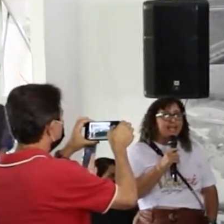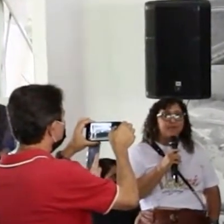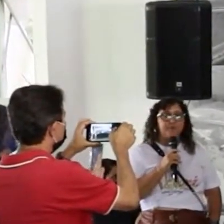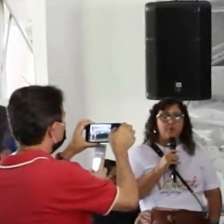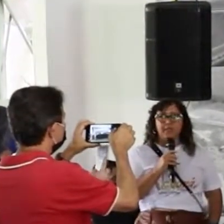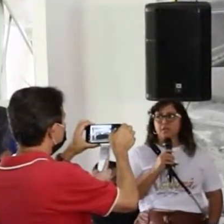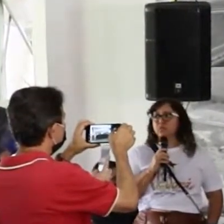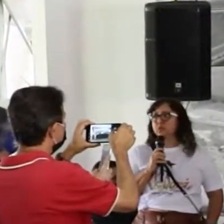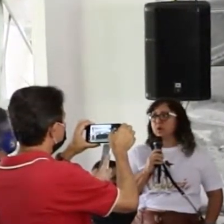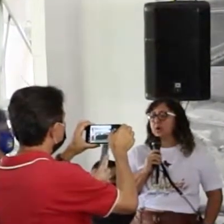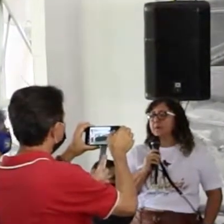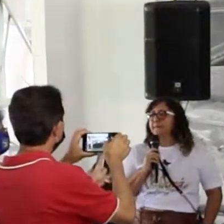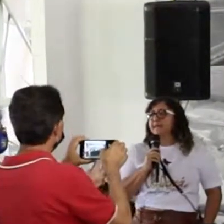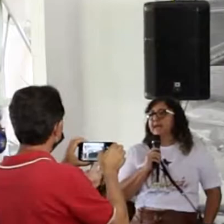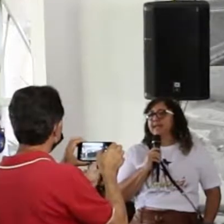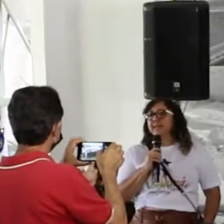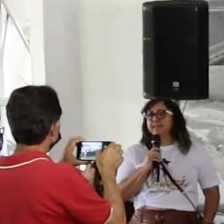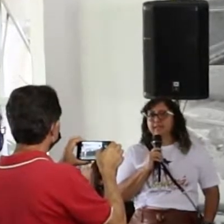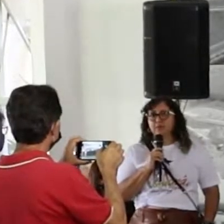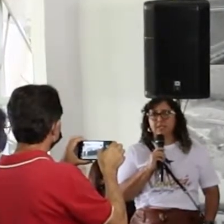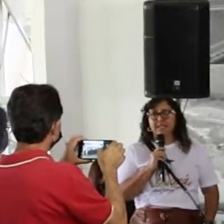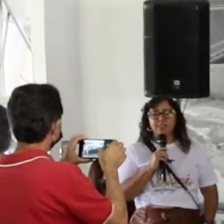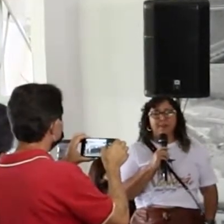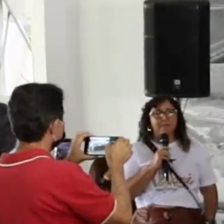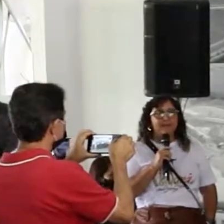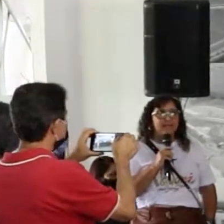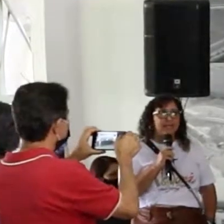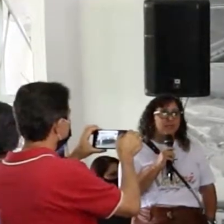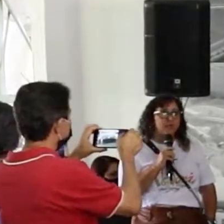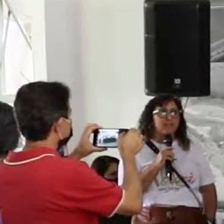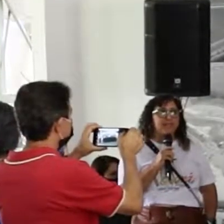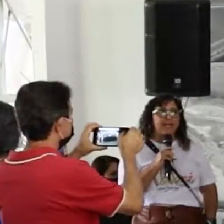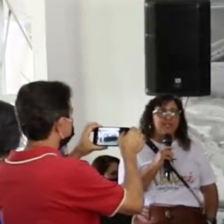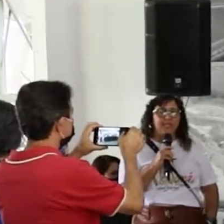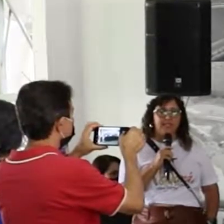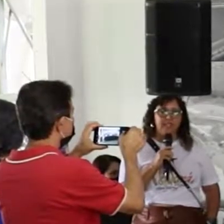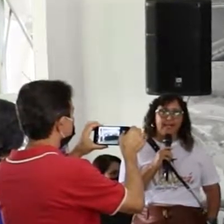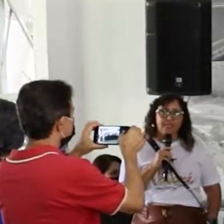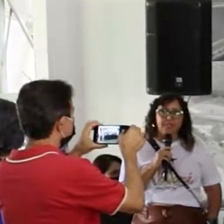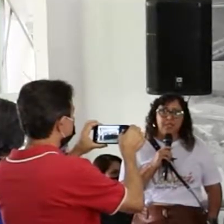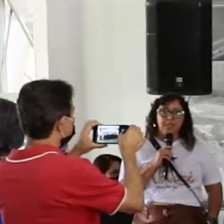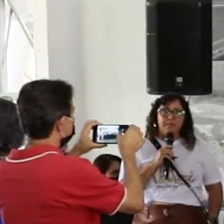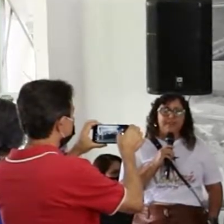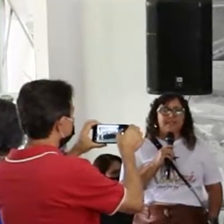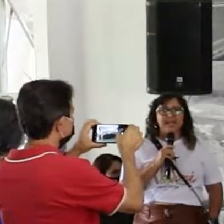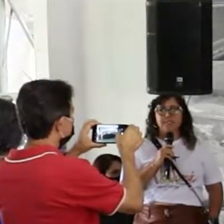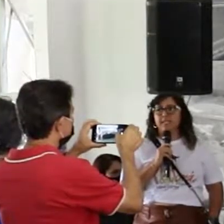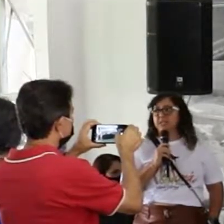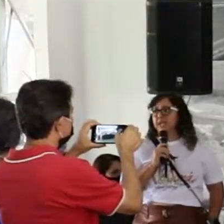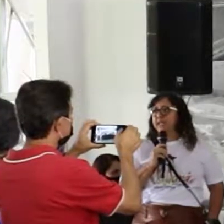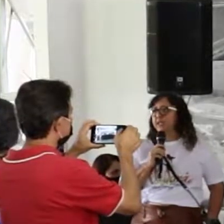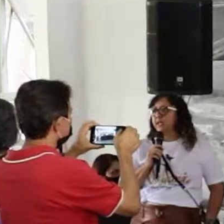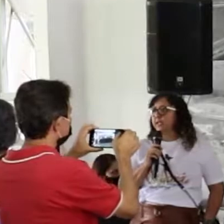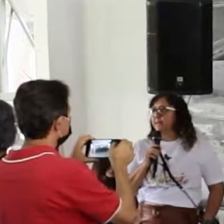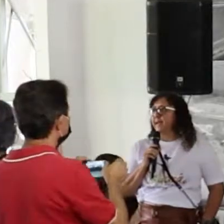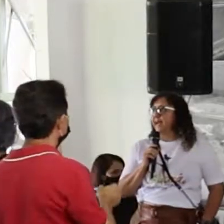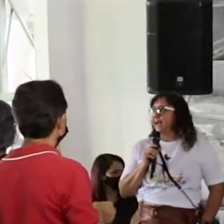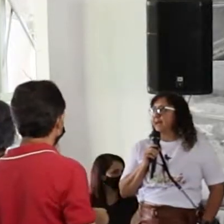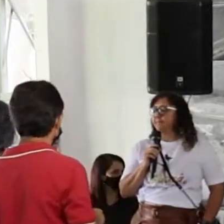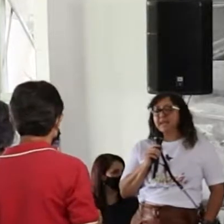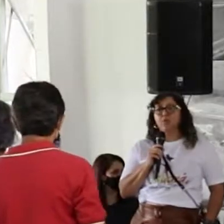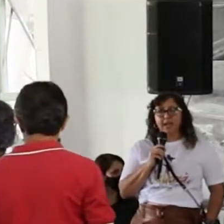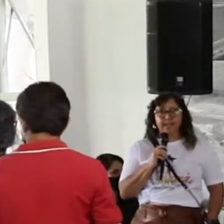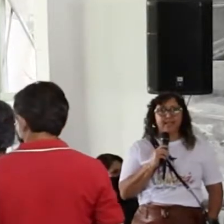é uma ideia foi não só trazer a sociedade para pensar sobre a cidade inteligente mas cidade inteligente